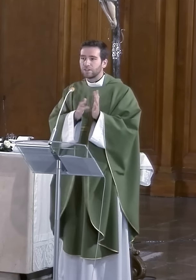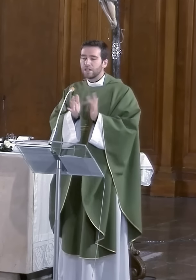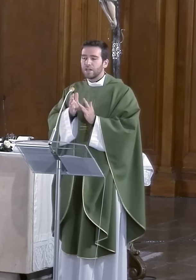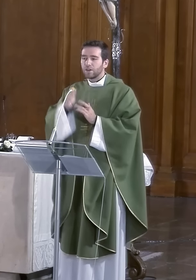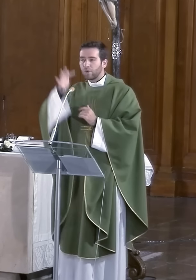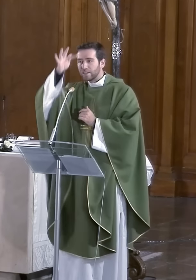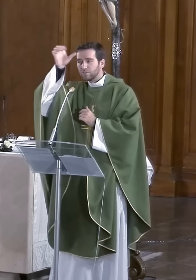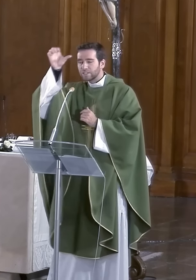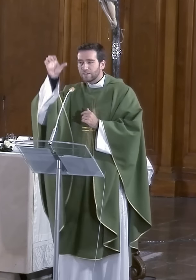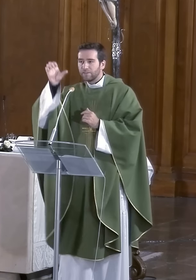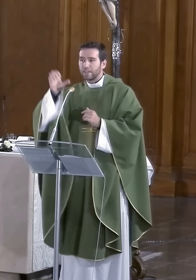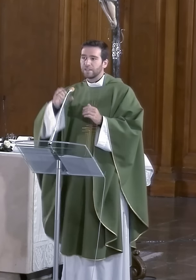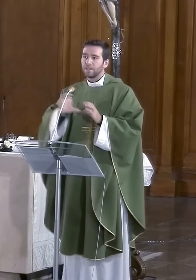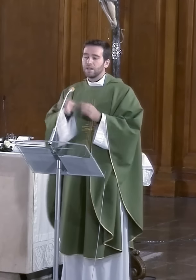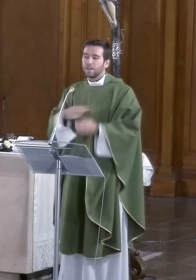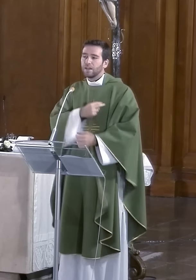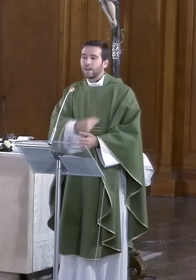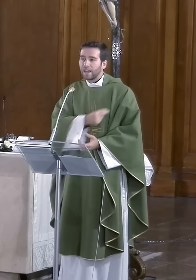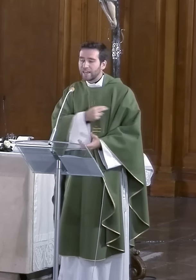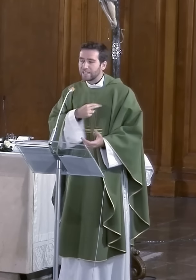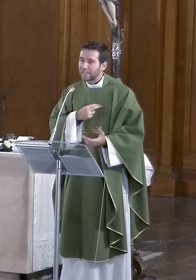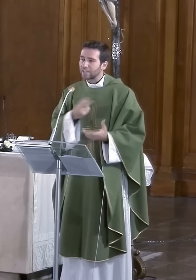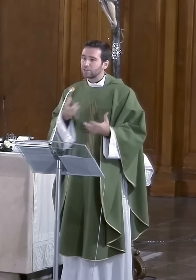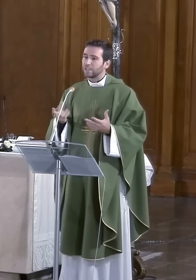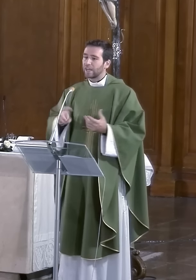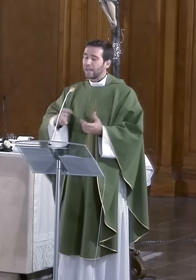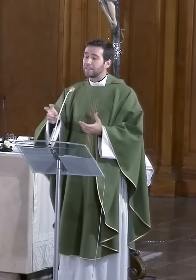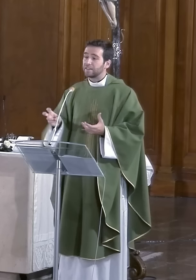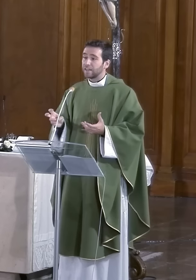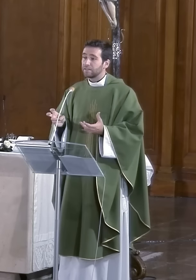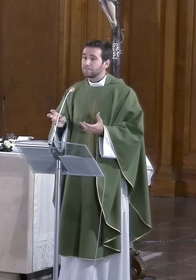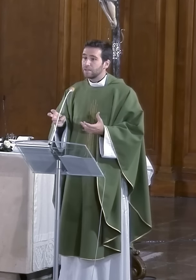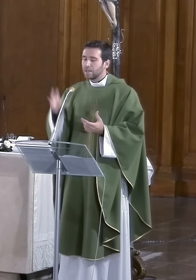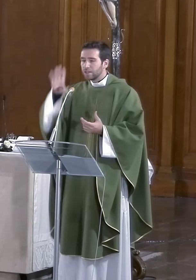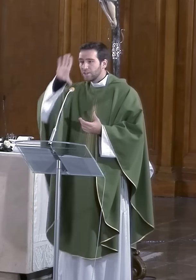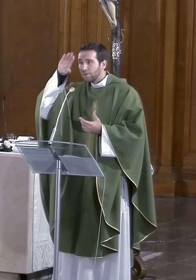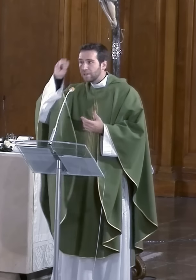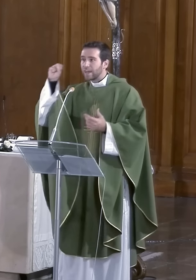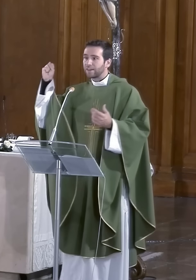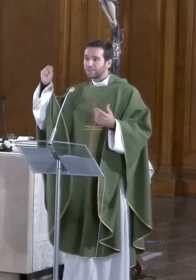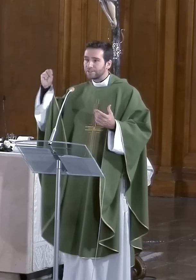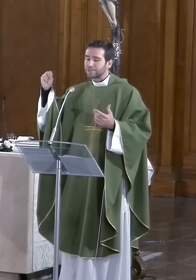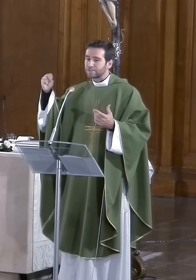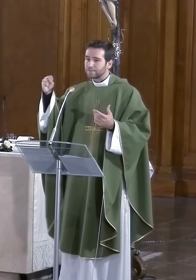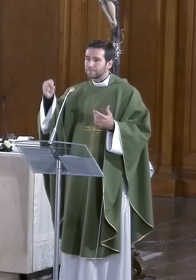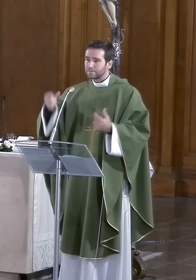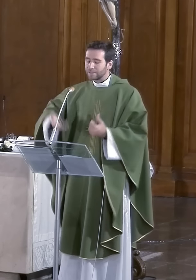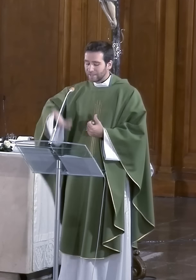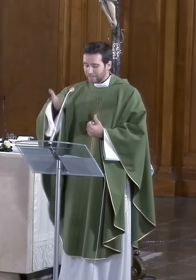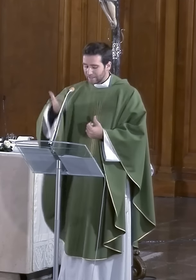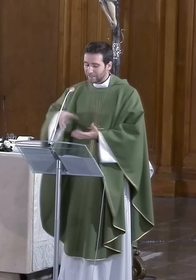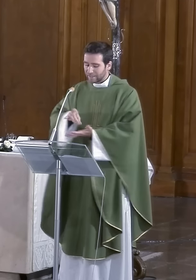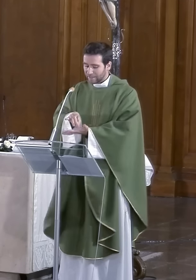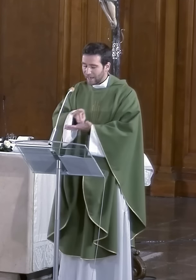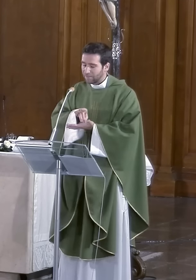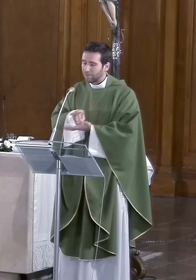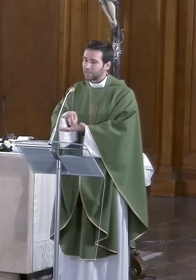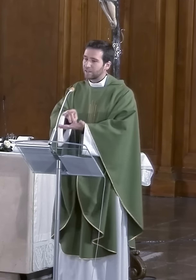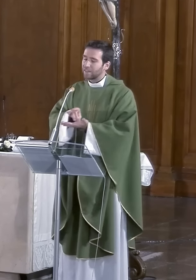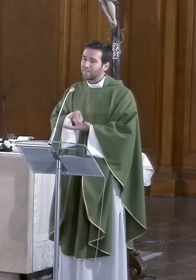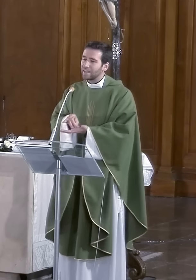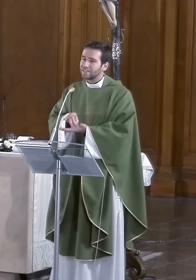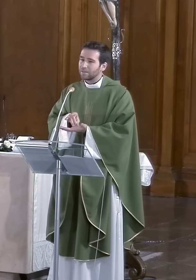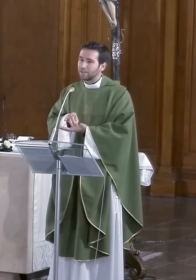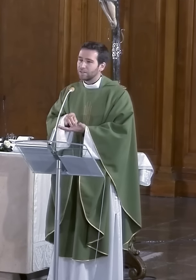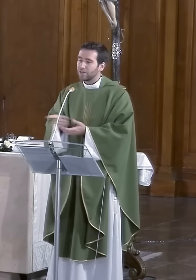Jesucristo, cuál es nuestra fe, la Iglesia Católica, etc. Y olvidarnos de la